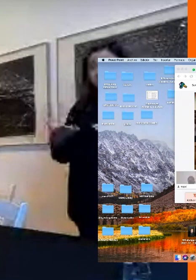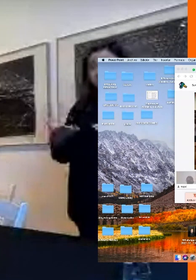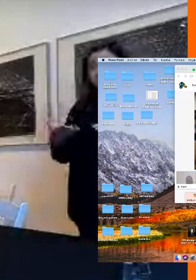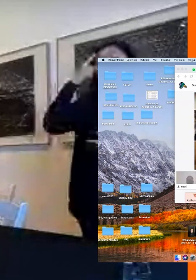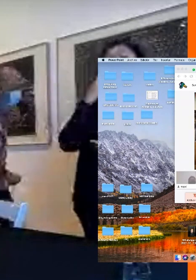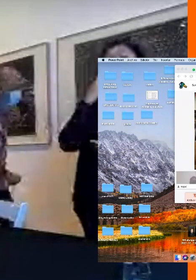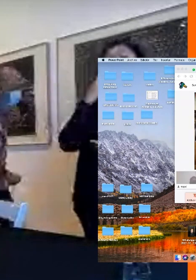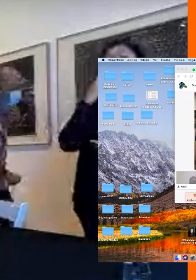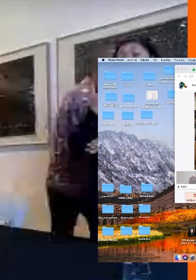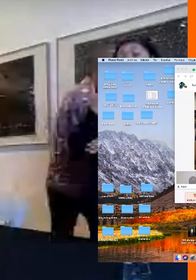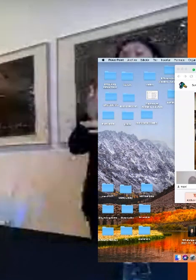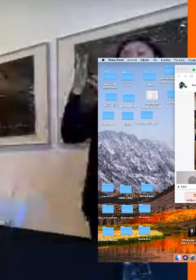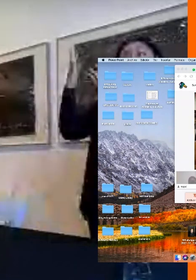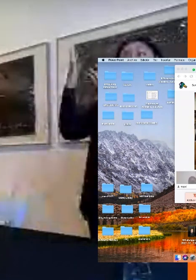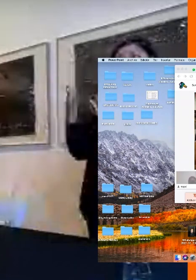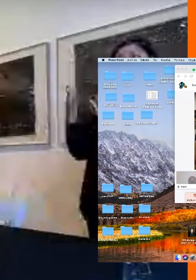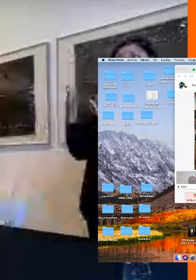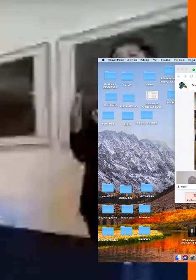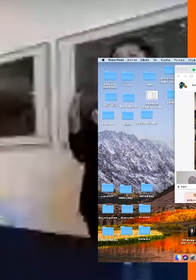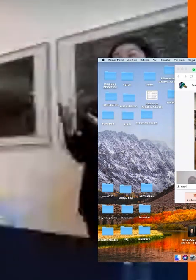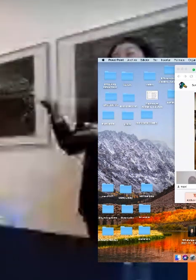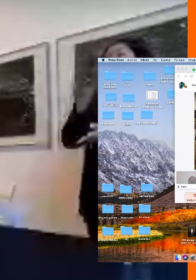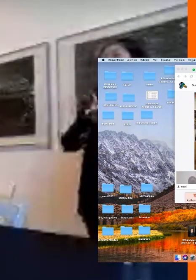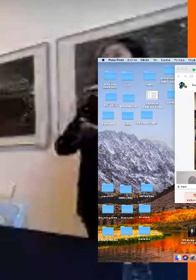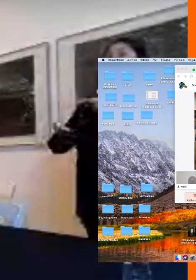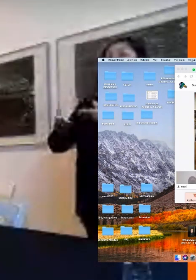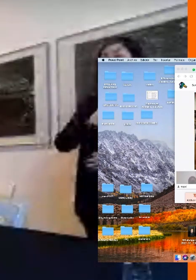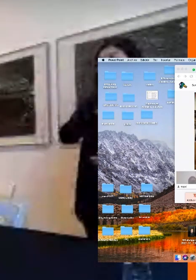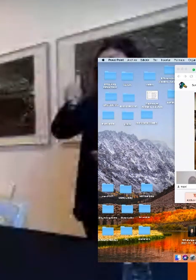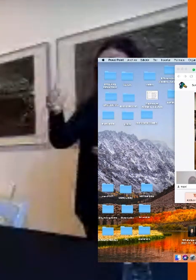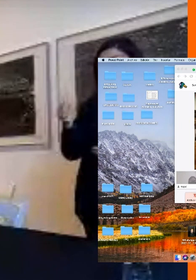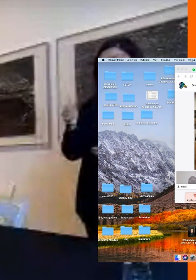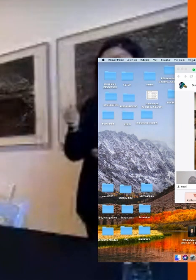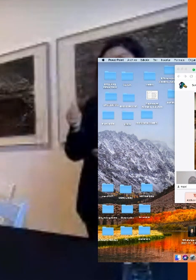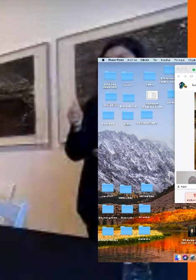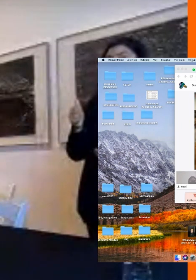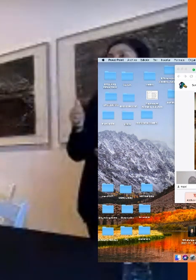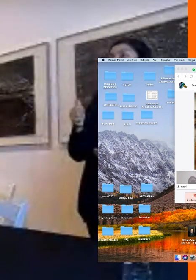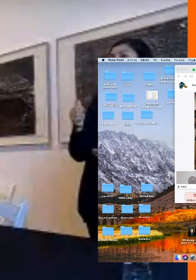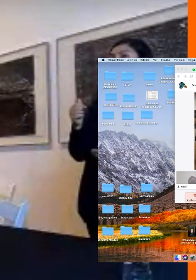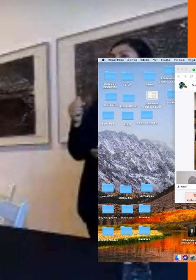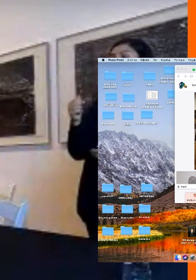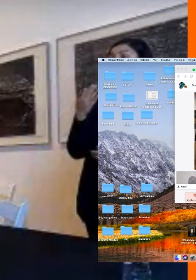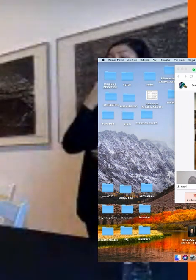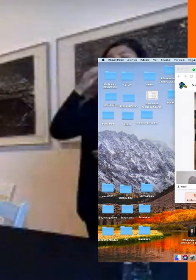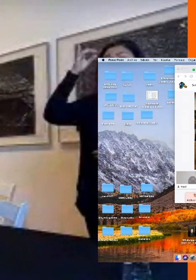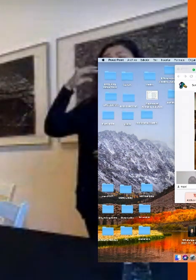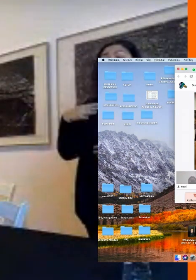esperanzador escucharnos a todos y ver también cómo los museos se han ido dando espacio